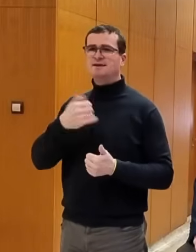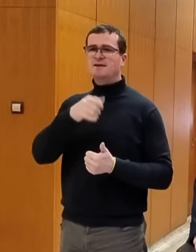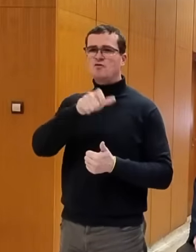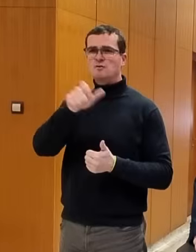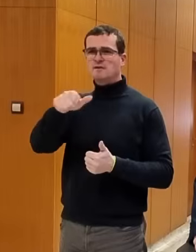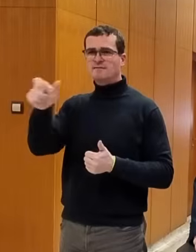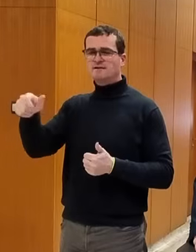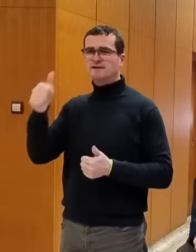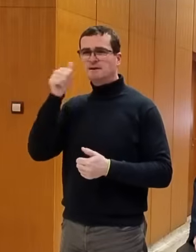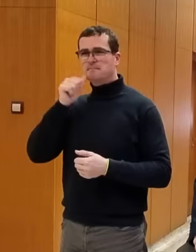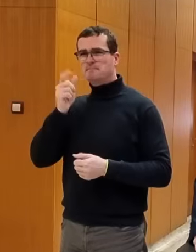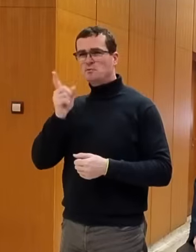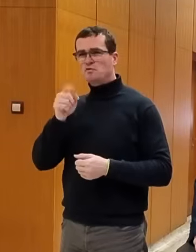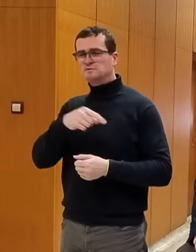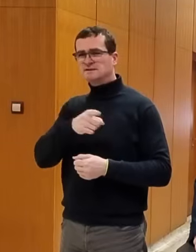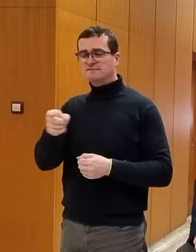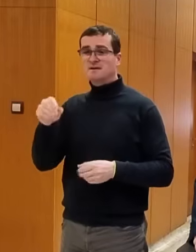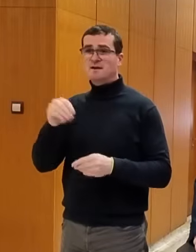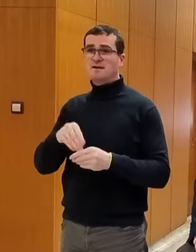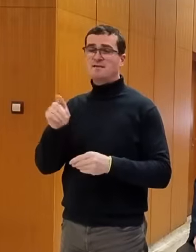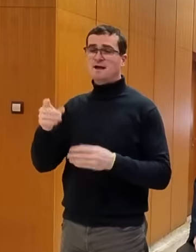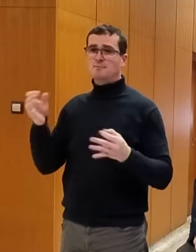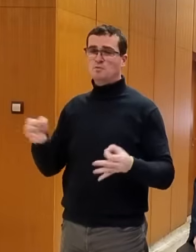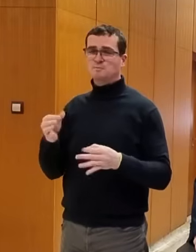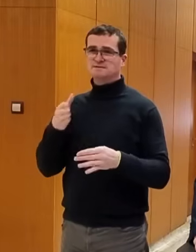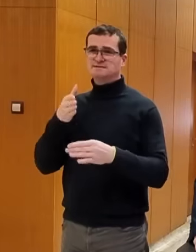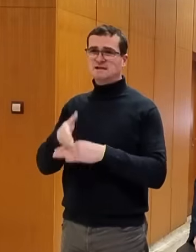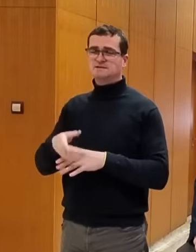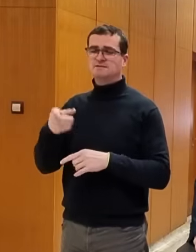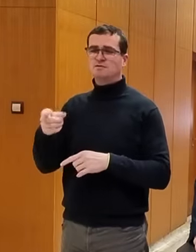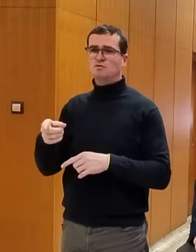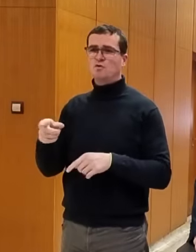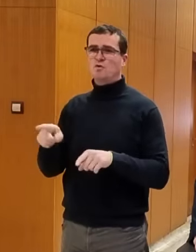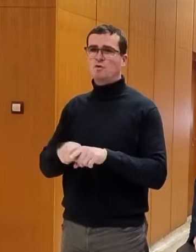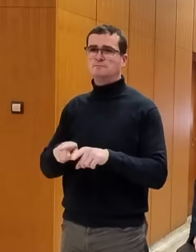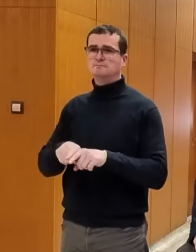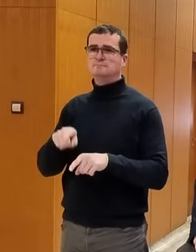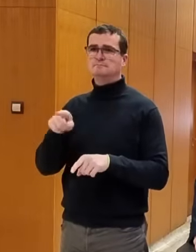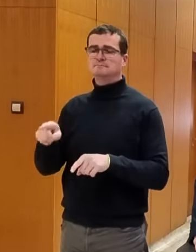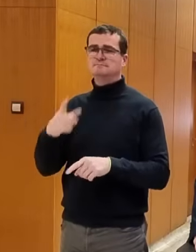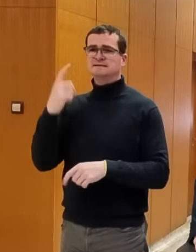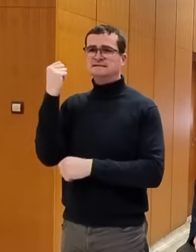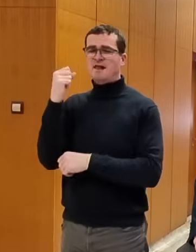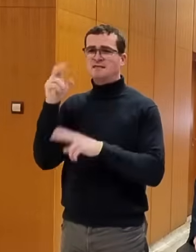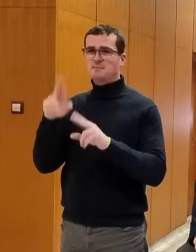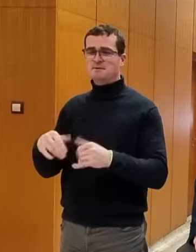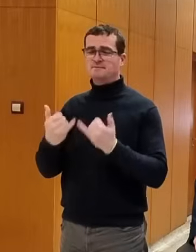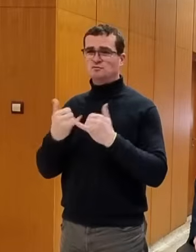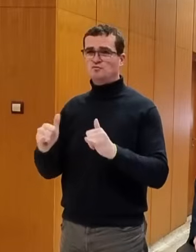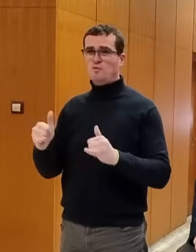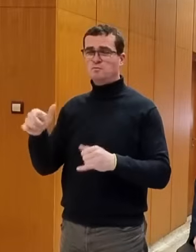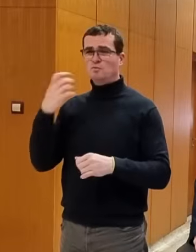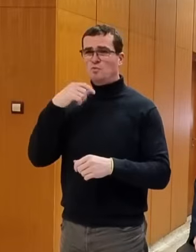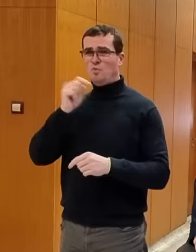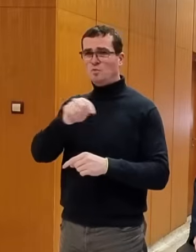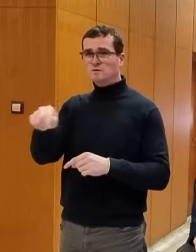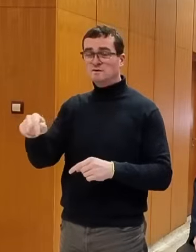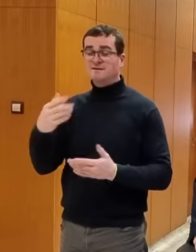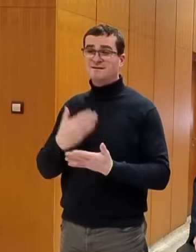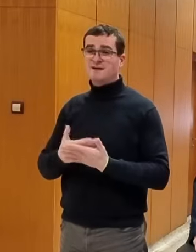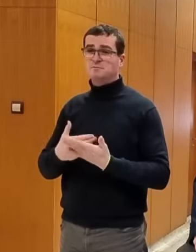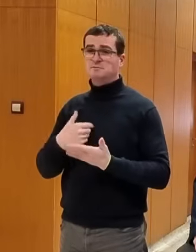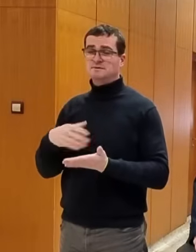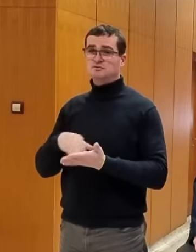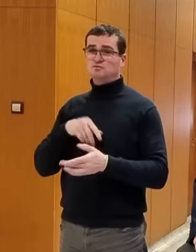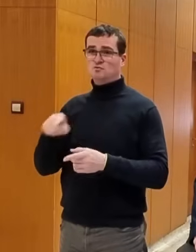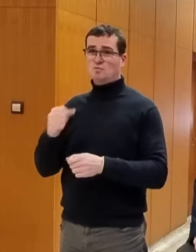jednotlivých podozrivých, a takýmto spôsobom zasahovali do základných práv a slobod jednotlivých ľudí. Čiže keby sme